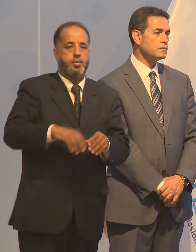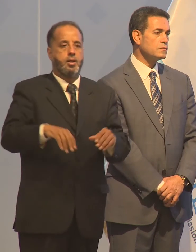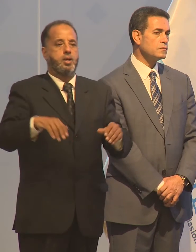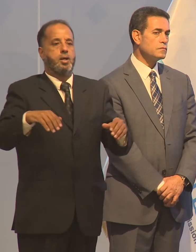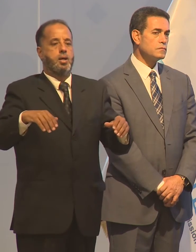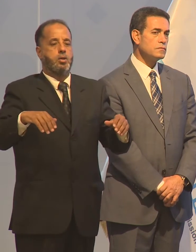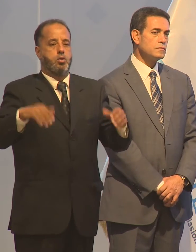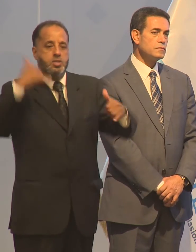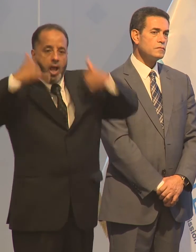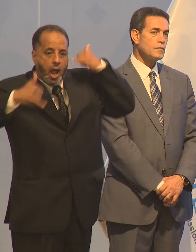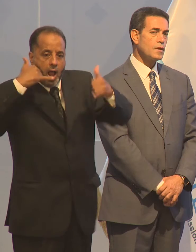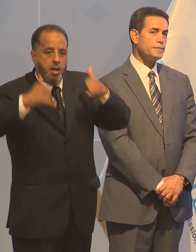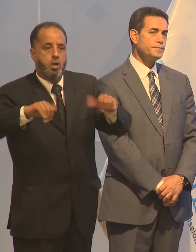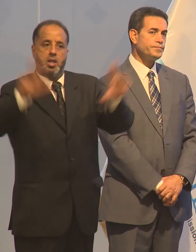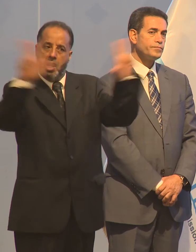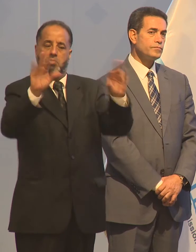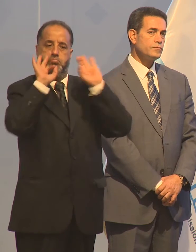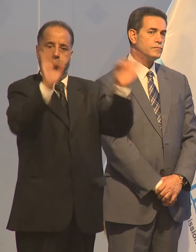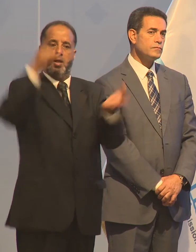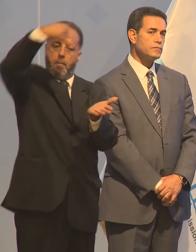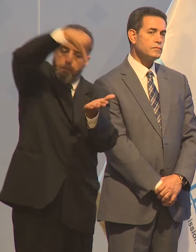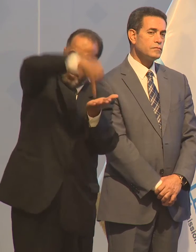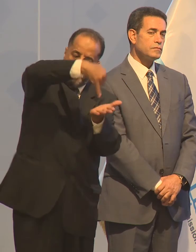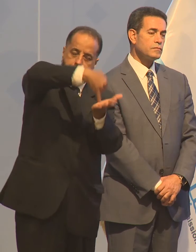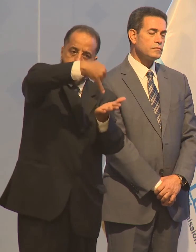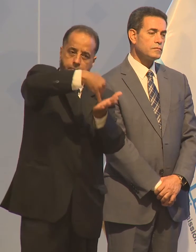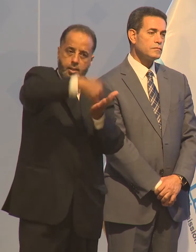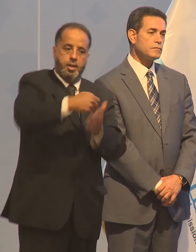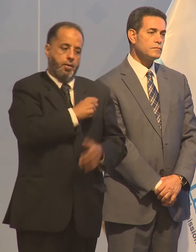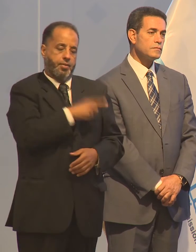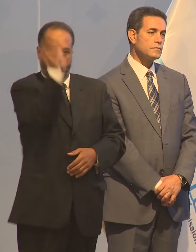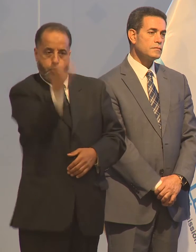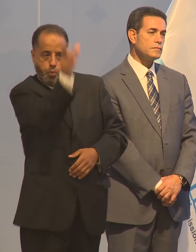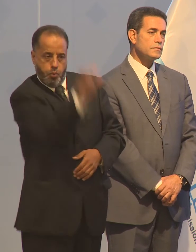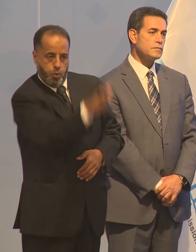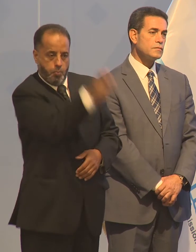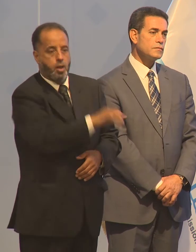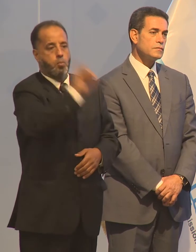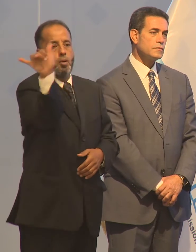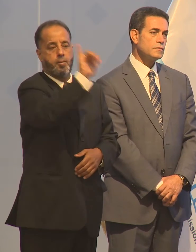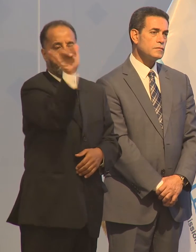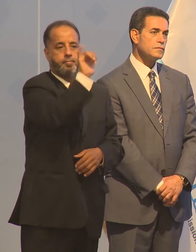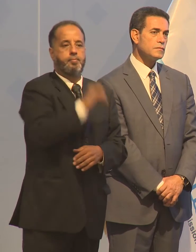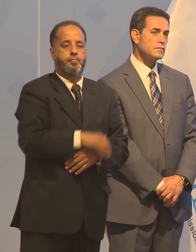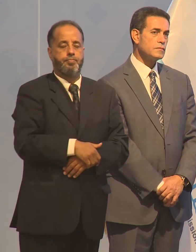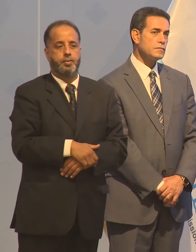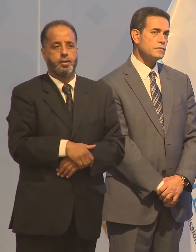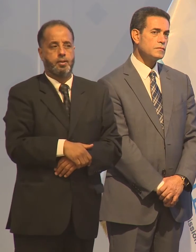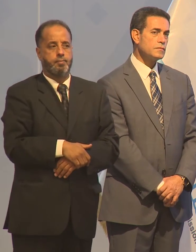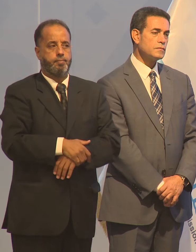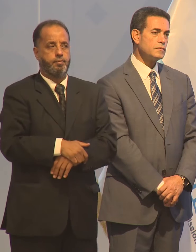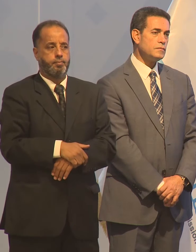الاتصال تشتغل بشكل سليم، المراكز مرتبطة ببعضها، كل الأفراد عارفين مهامهم.